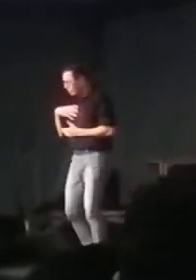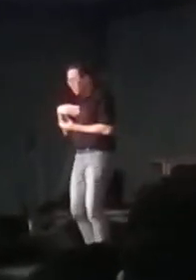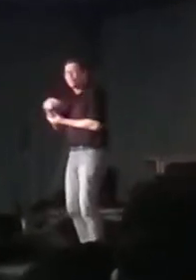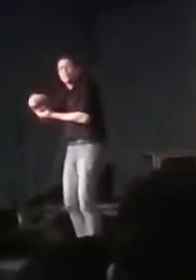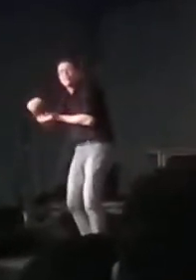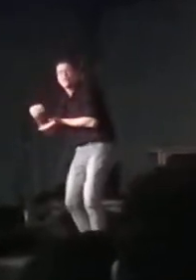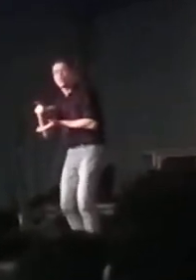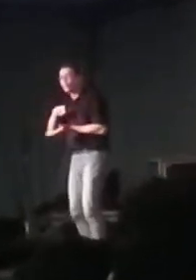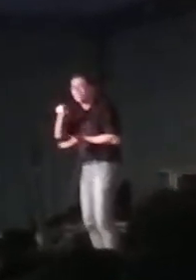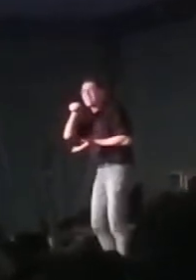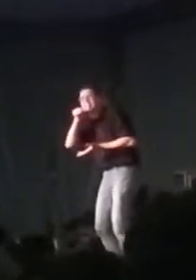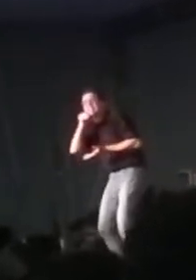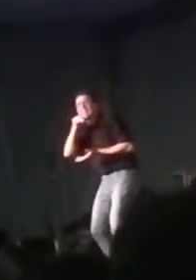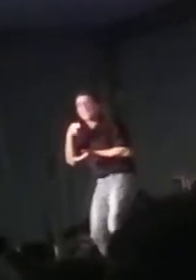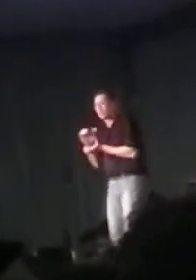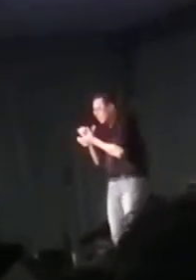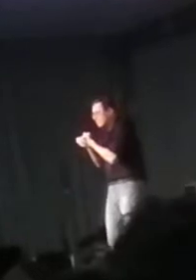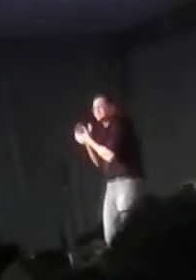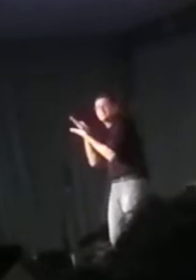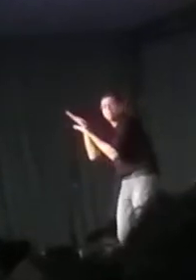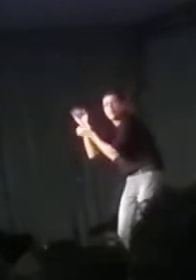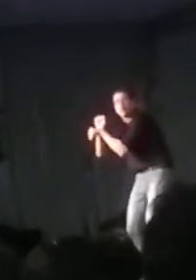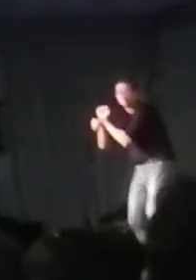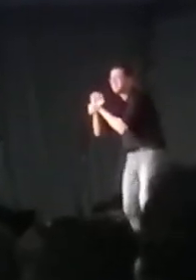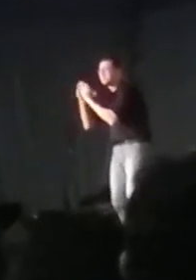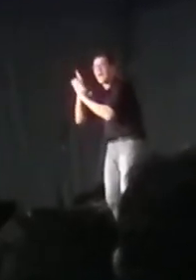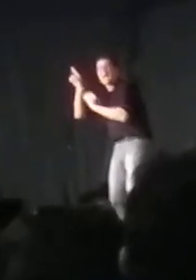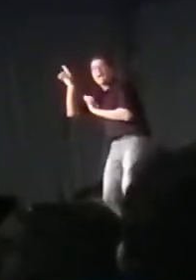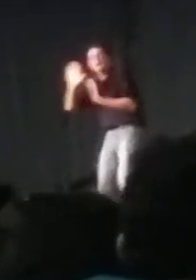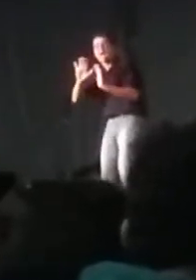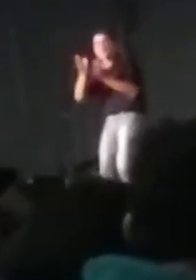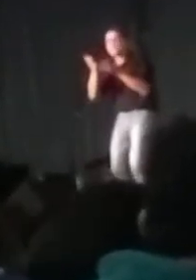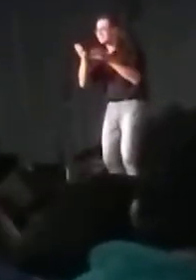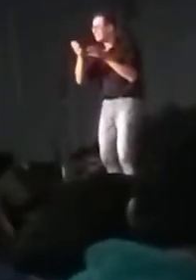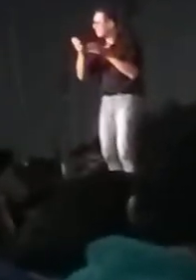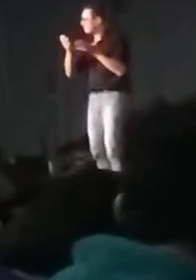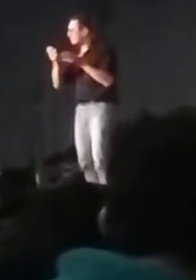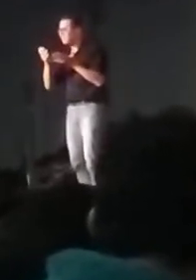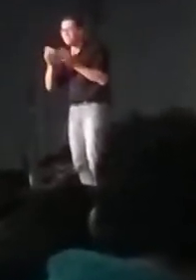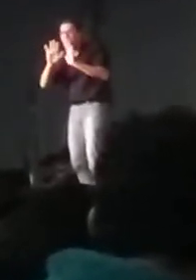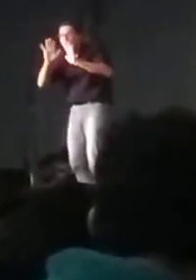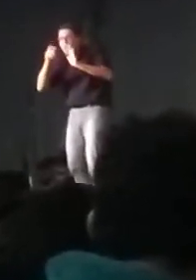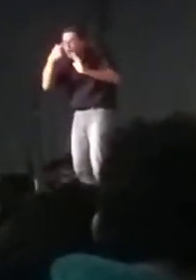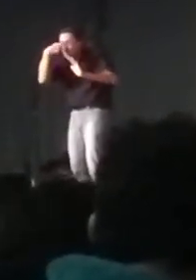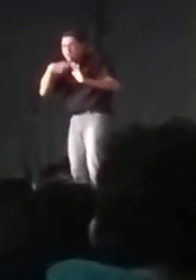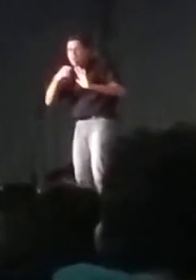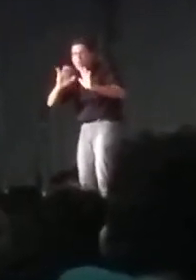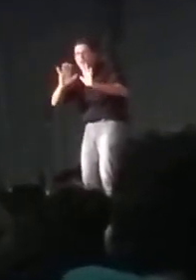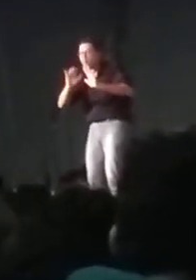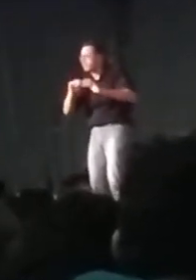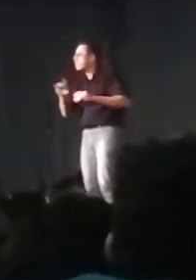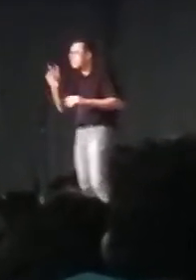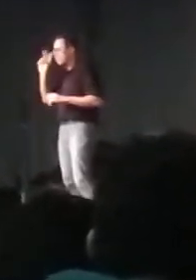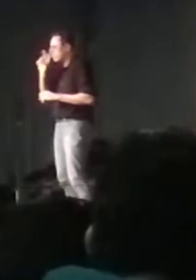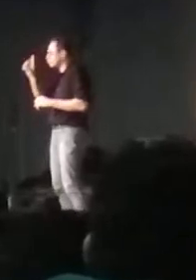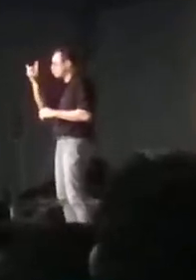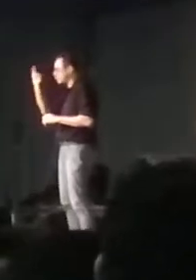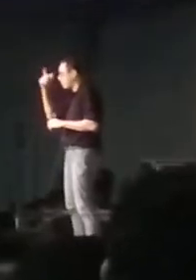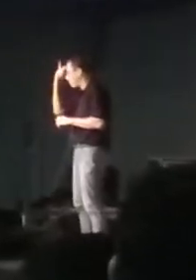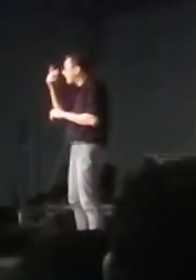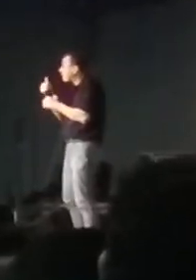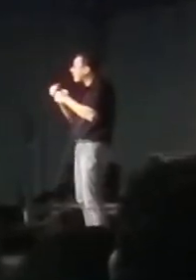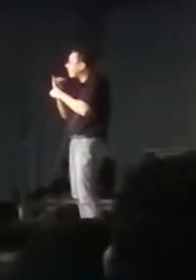2 netos, eu tenho meu amor esperando em casa. Como assim? Né? Então, uma vez um cara me agredia muito na internet, para você ver